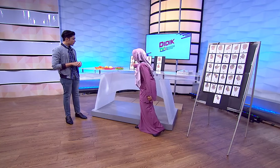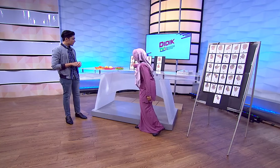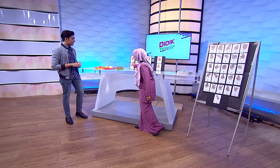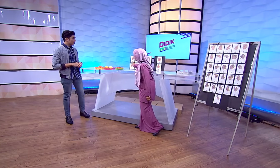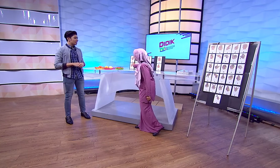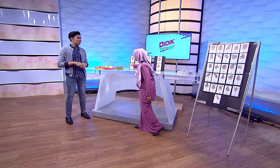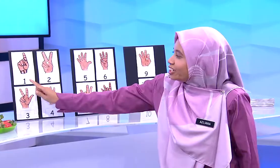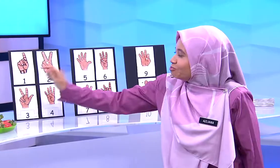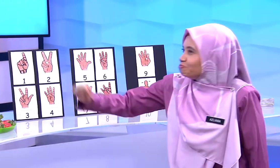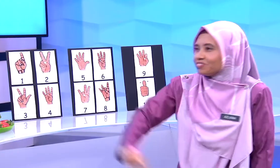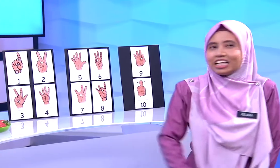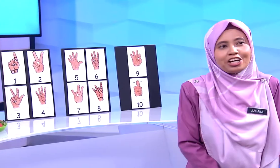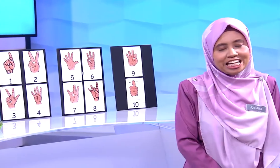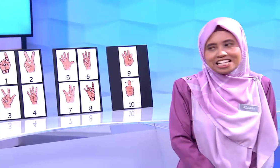WiFi Key